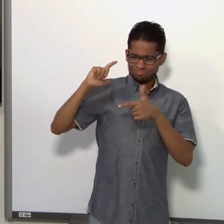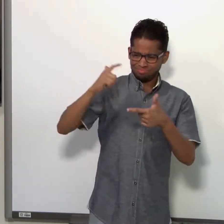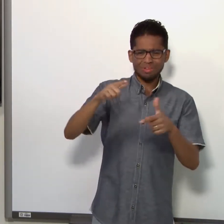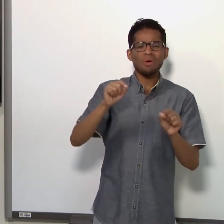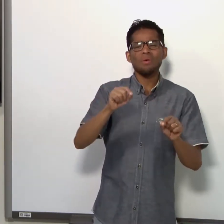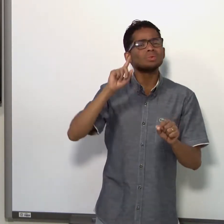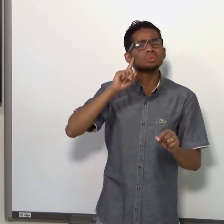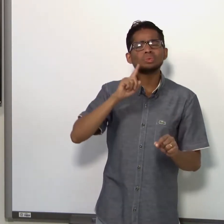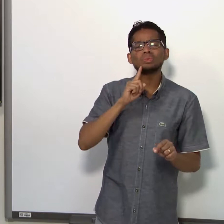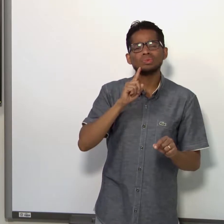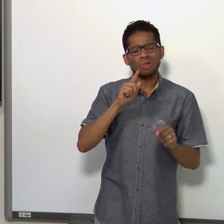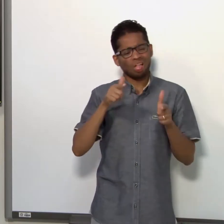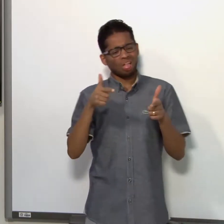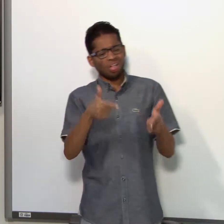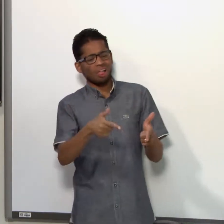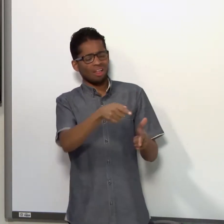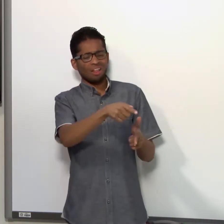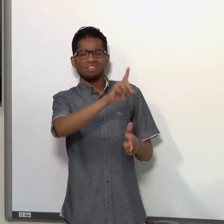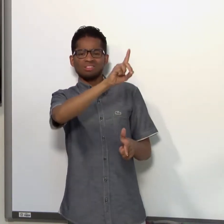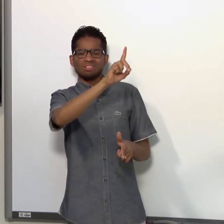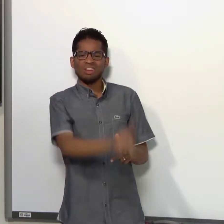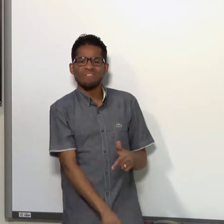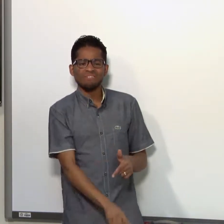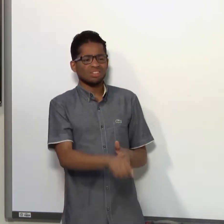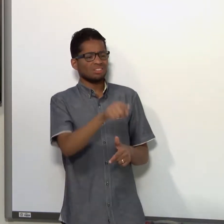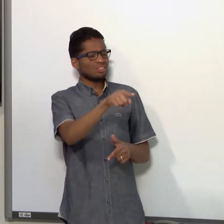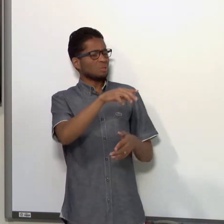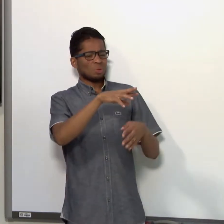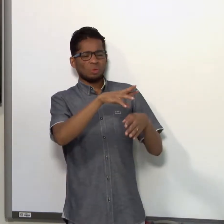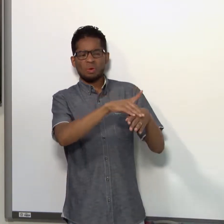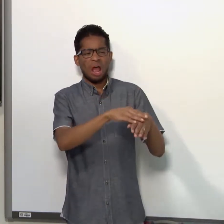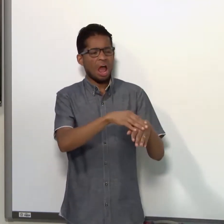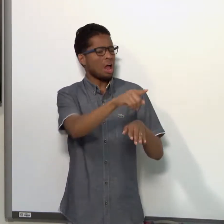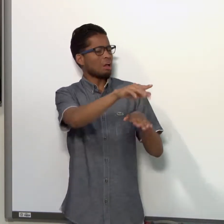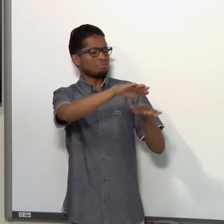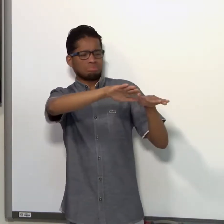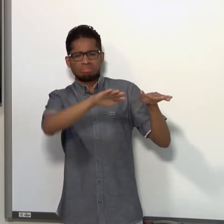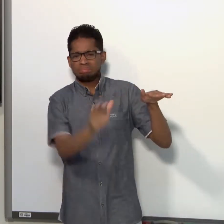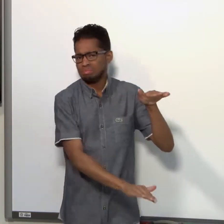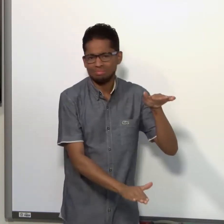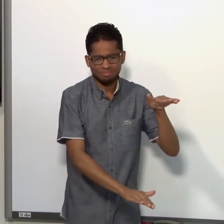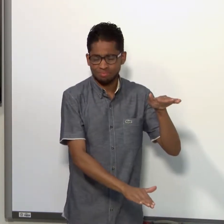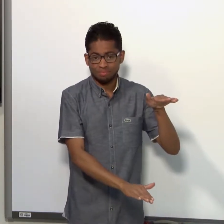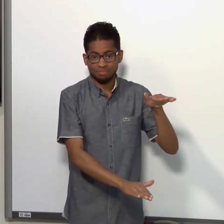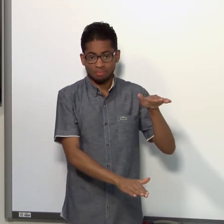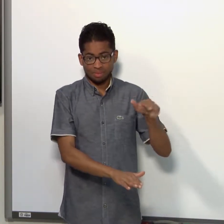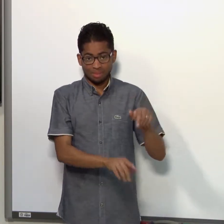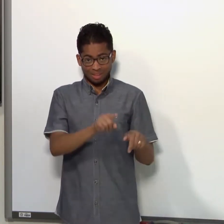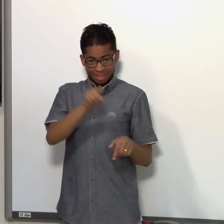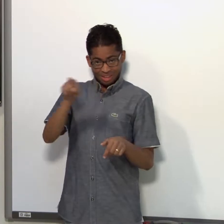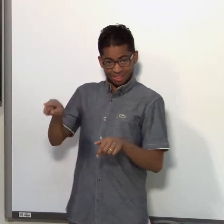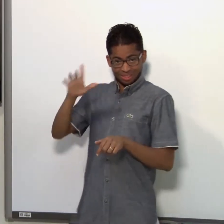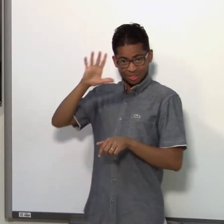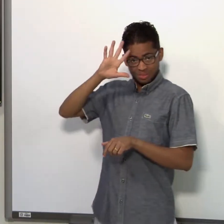Na teoria tradicional, o surdo é tido como deficiente, doente, inferior.